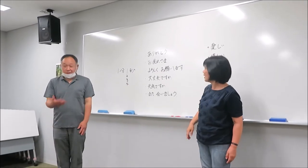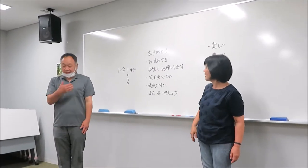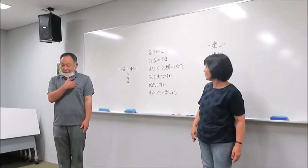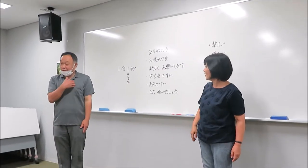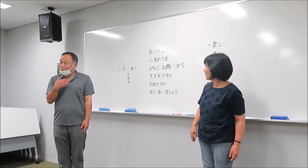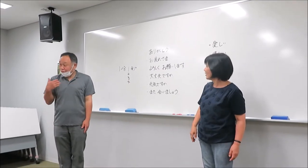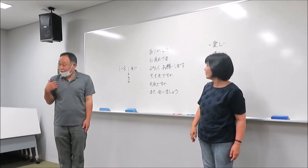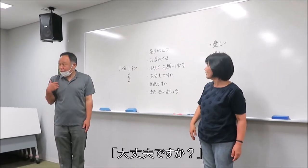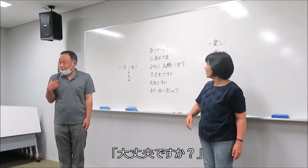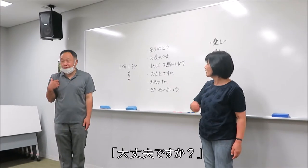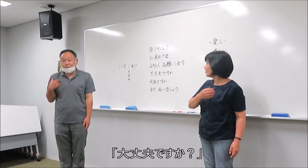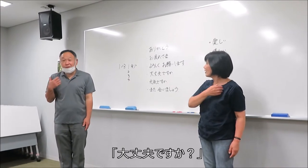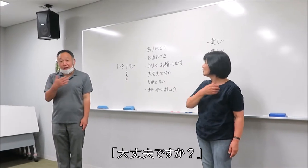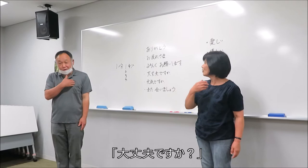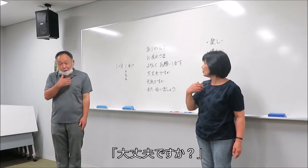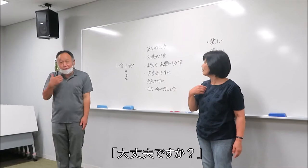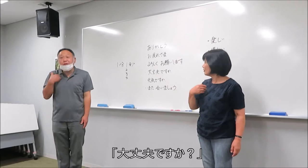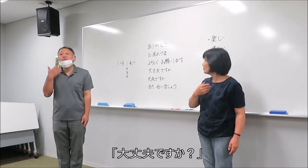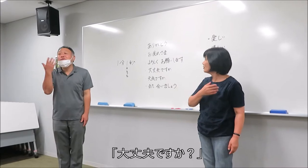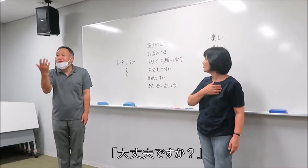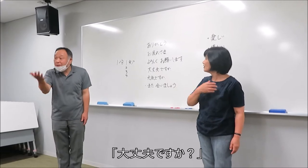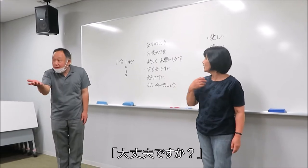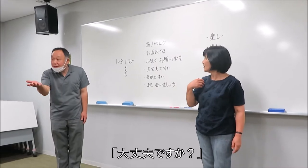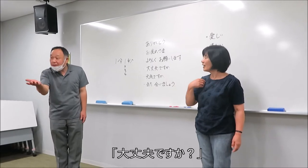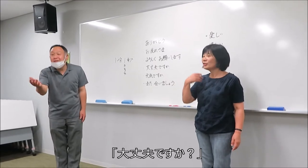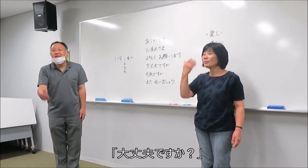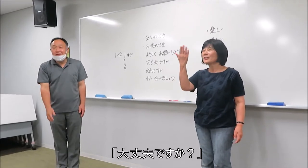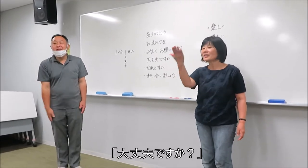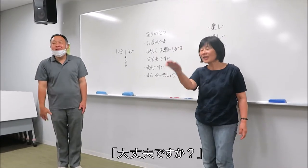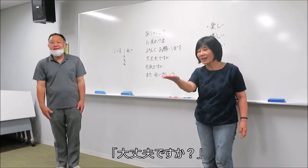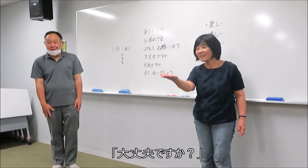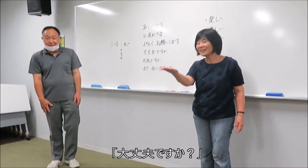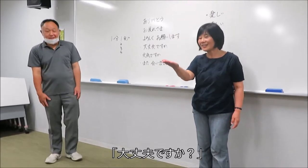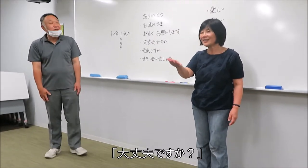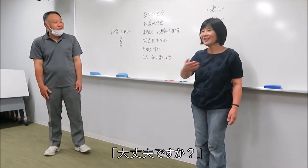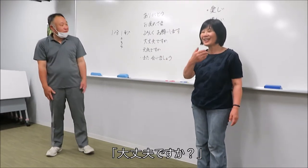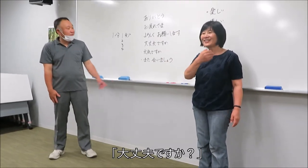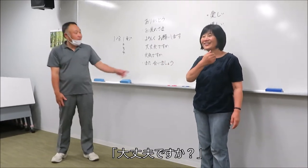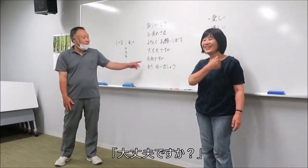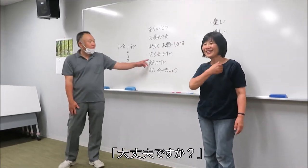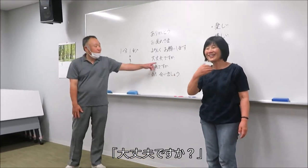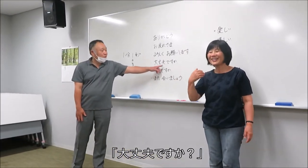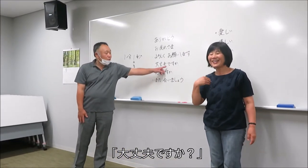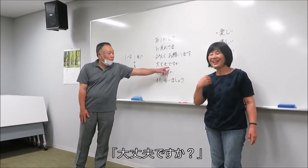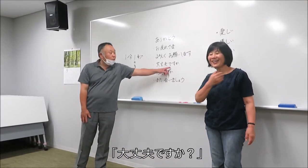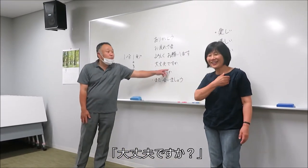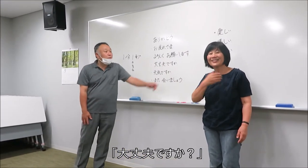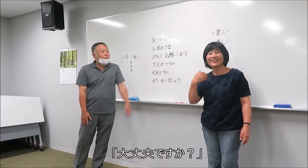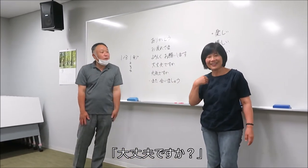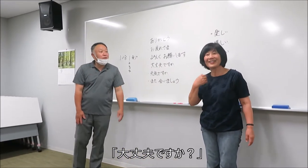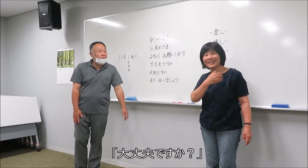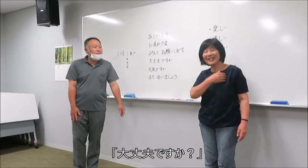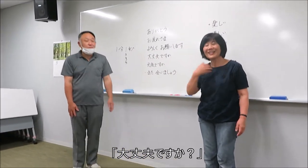大丈夫ですか。 大丈夫ですか。胸。大丈夫ですか。 沖縄署で切って。 ああ、そうですね。大丈夫です